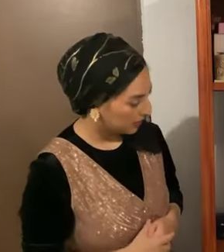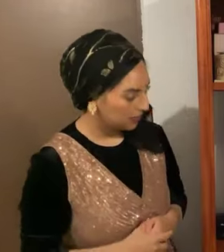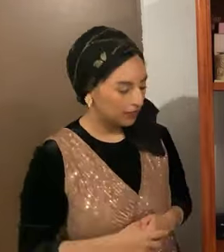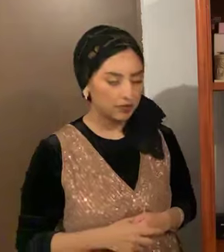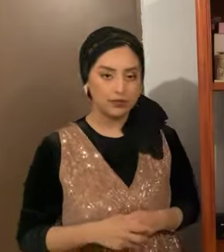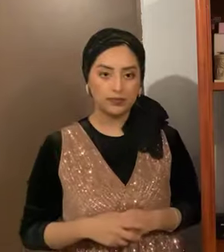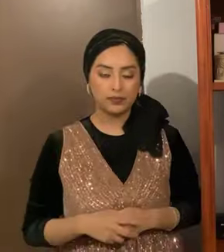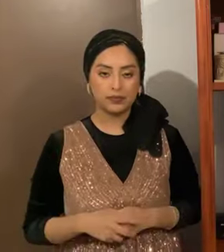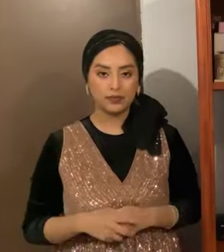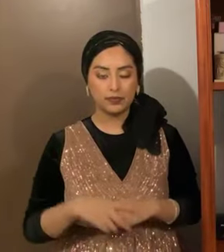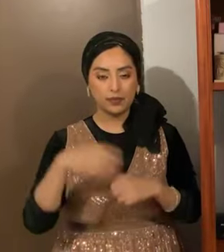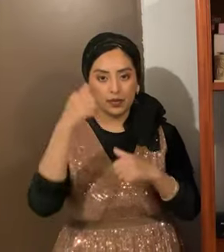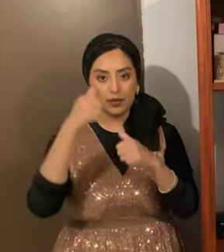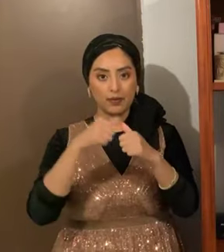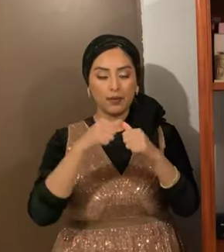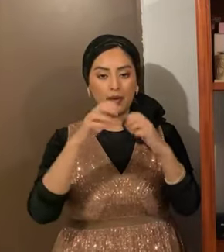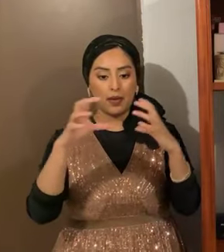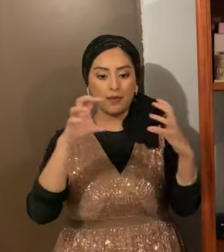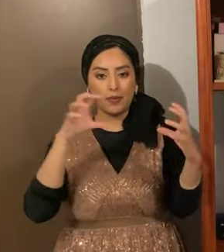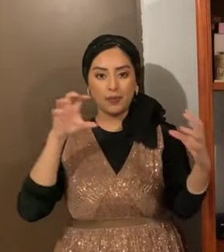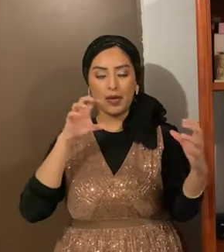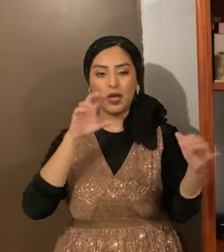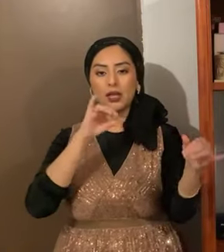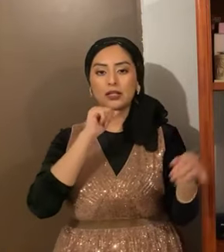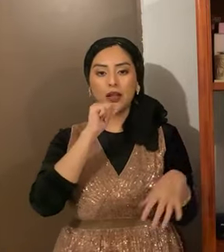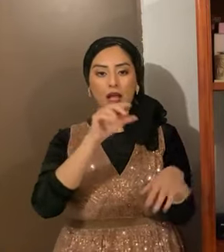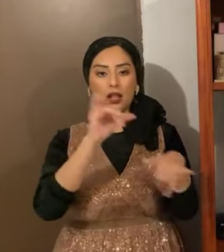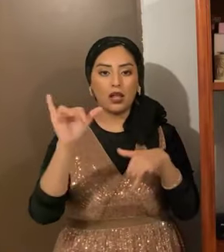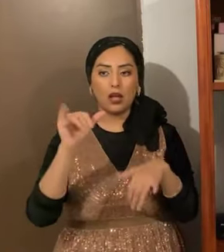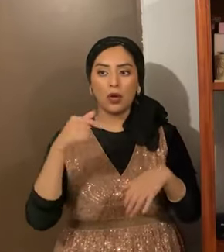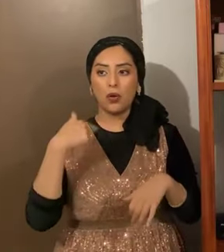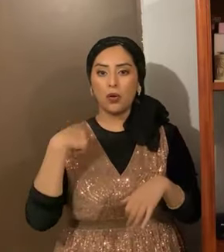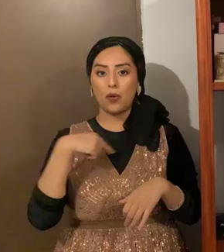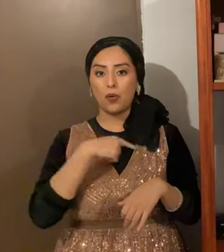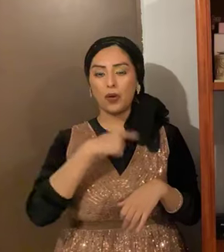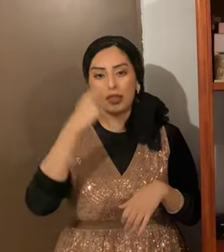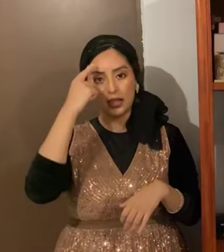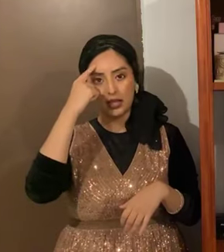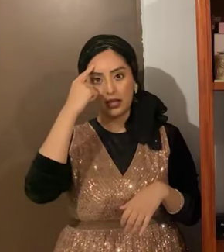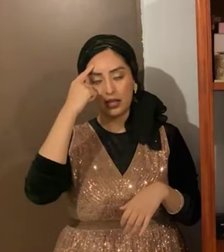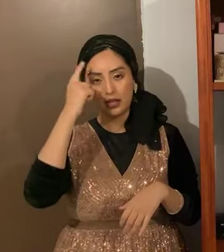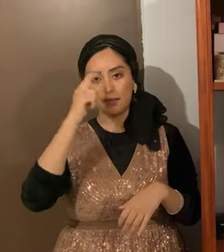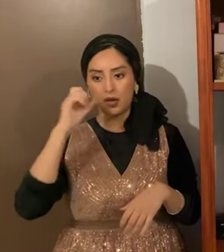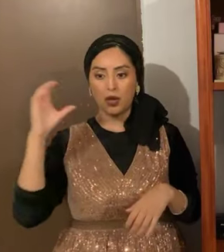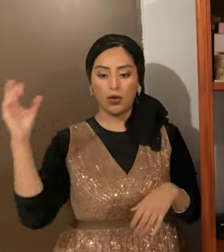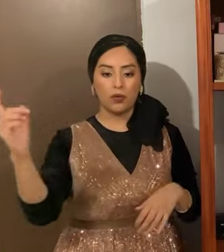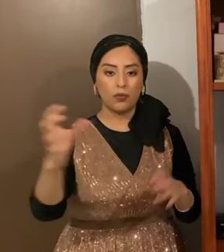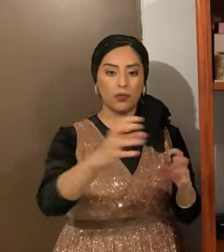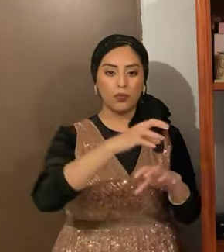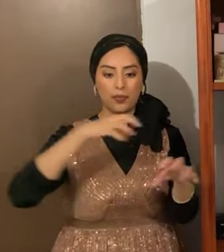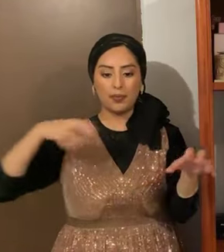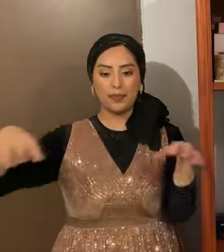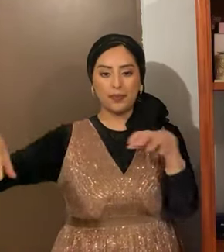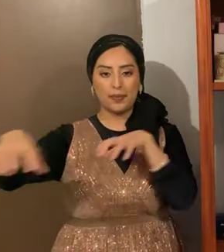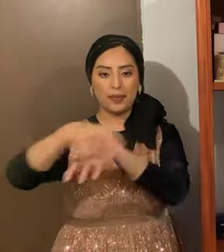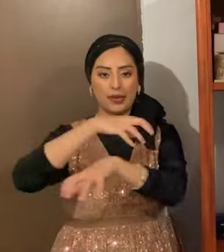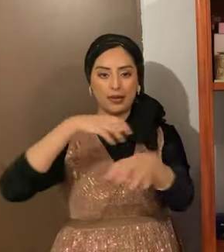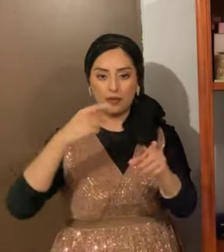Recuerden que las alineaciones no son como nosotros las pensamos, porque van en órbita.